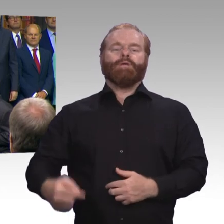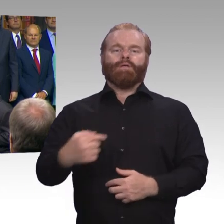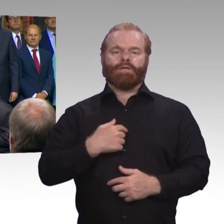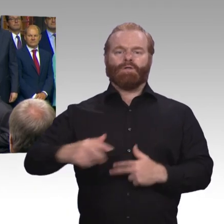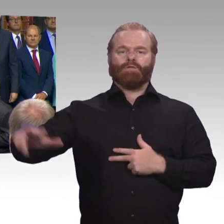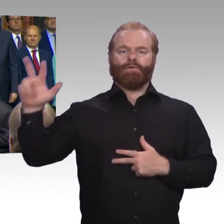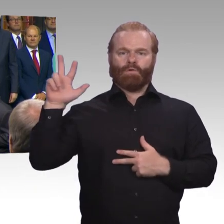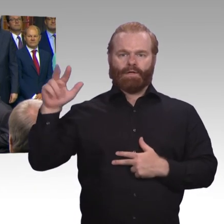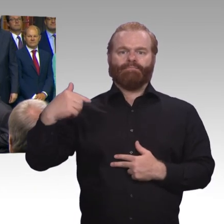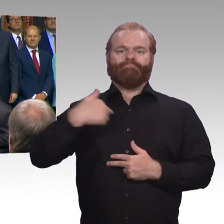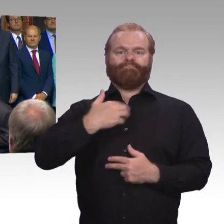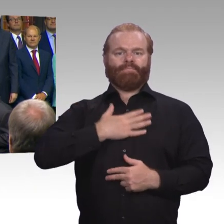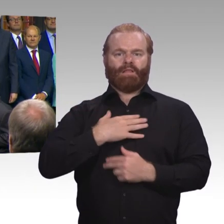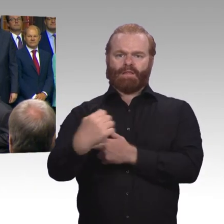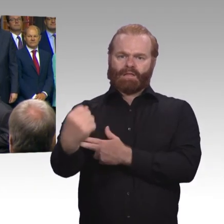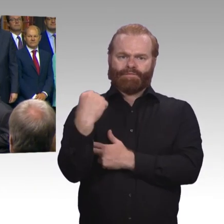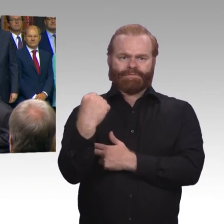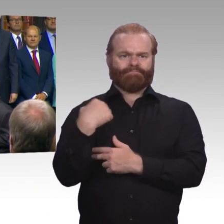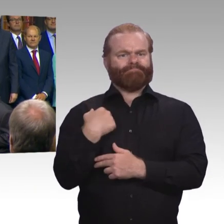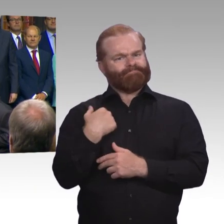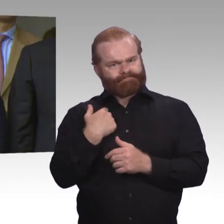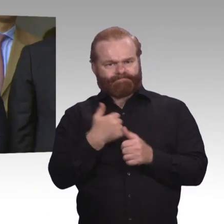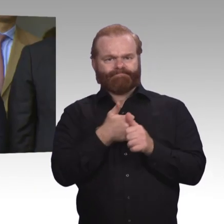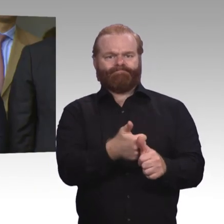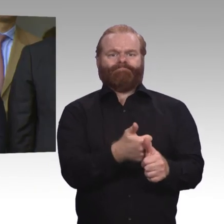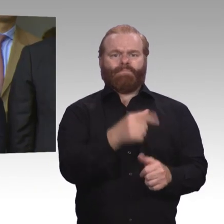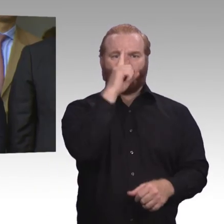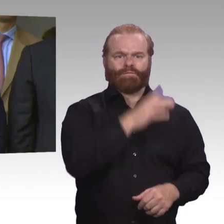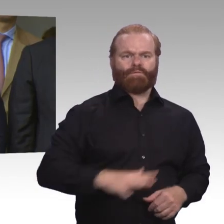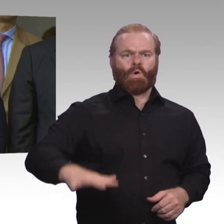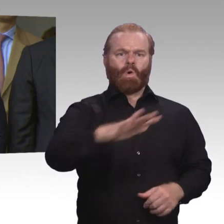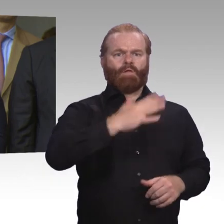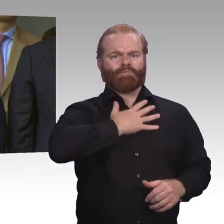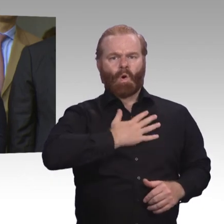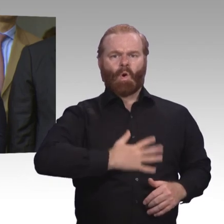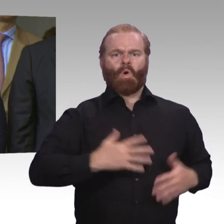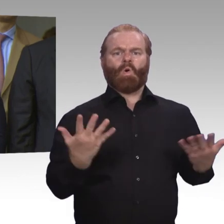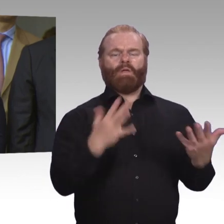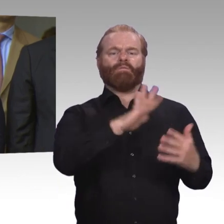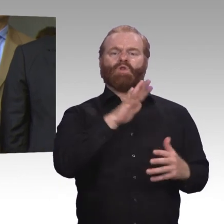gewissenhaft erfüllen und Gerechtigkeit gegen jedermann üben werde. So wahr mir Gott helfe.